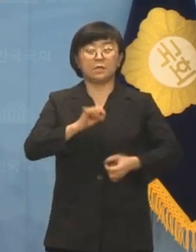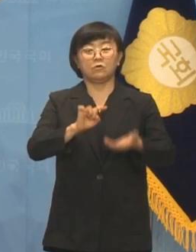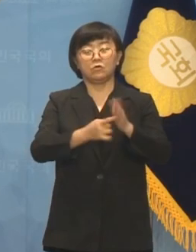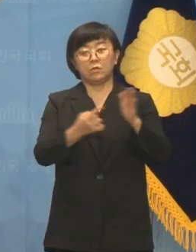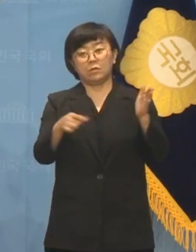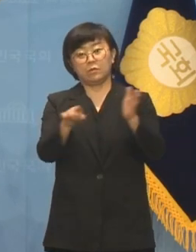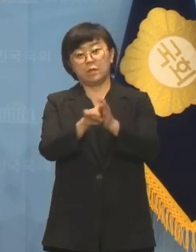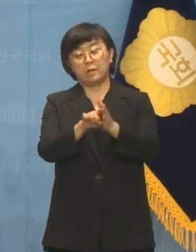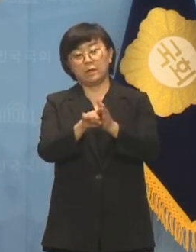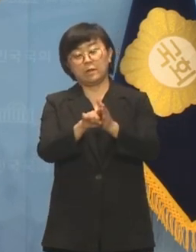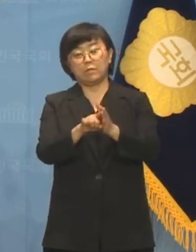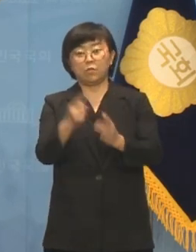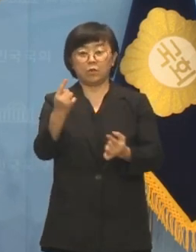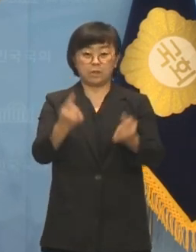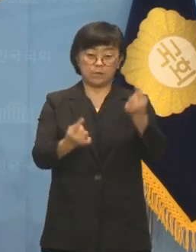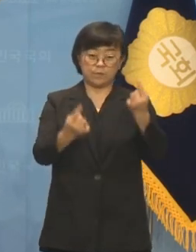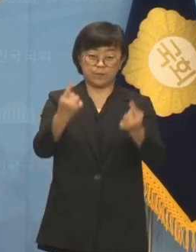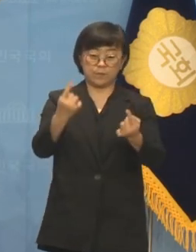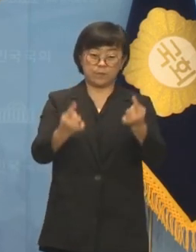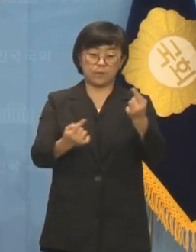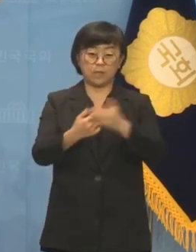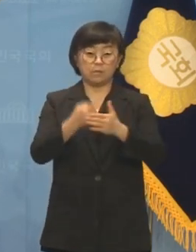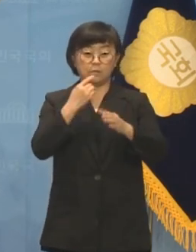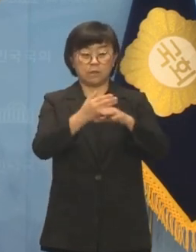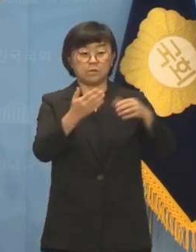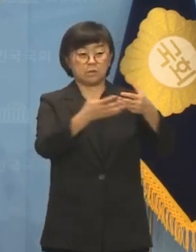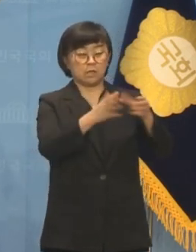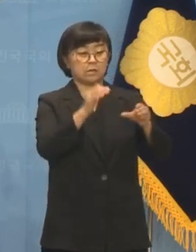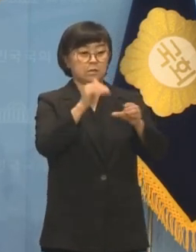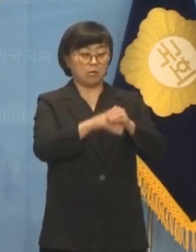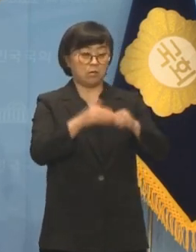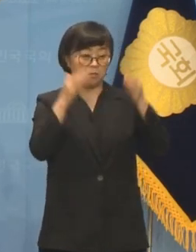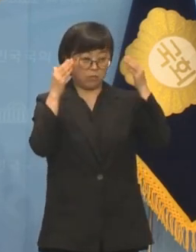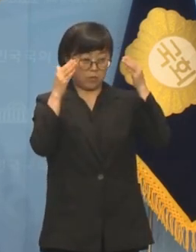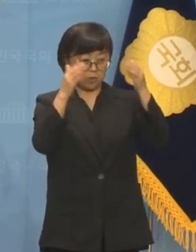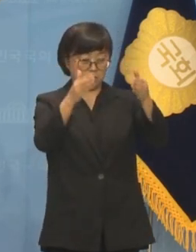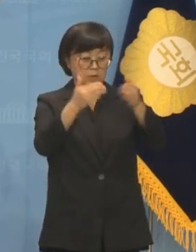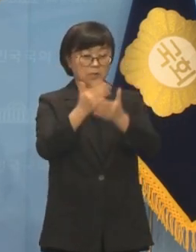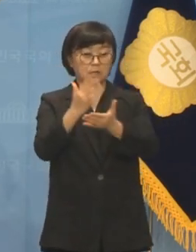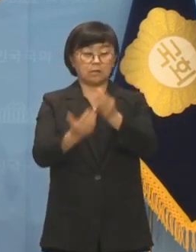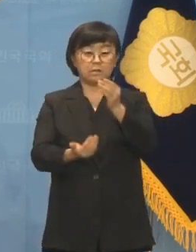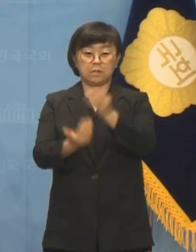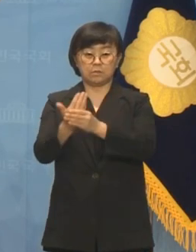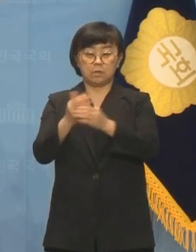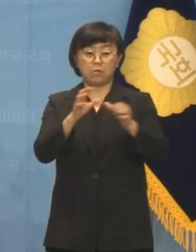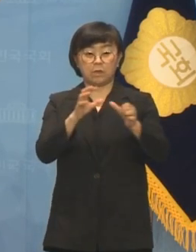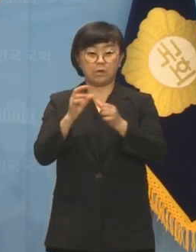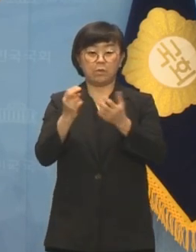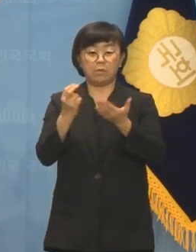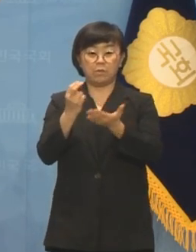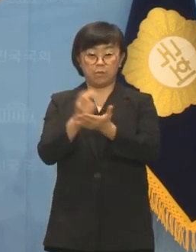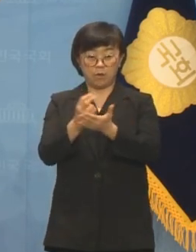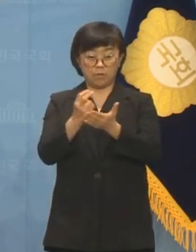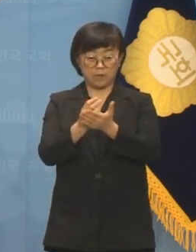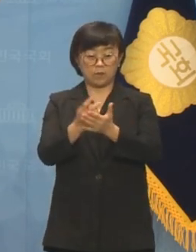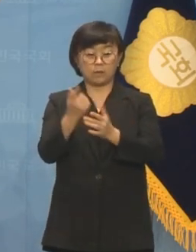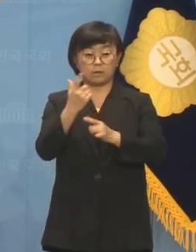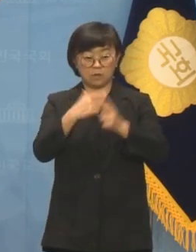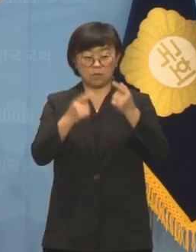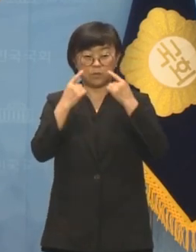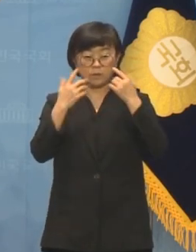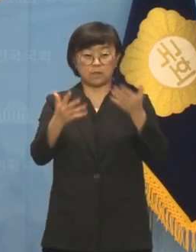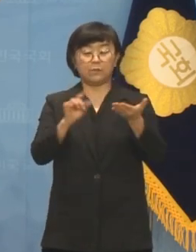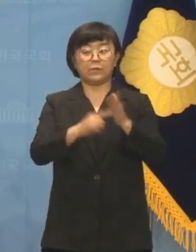규명을 위하기보다는 민주당이 총선을 겨냥한 이태원 참사 활용법이 좀 더